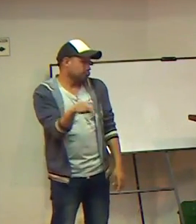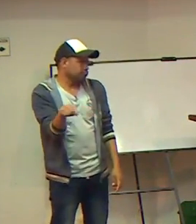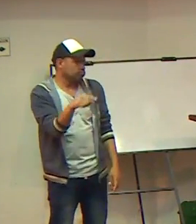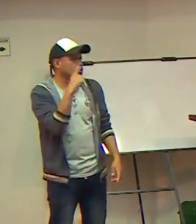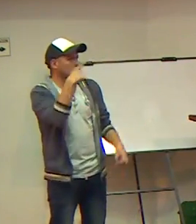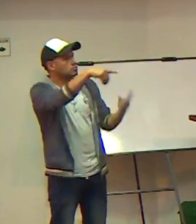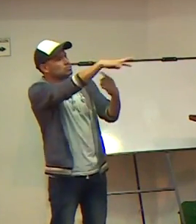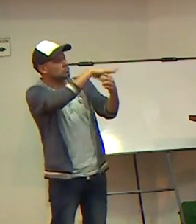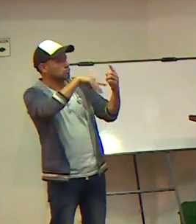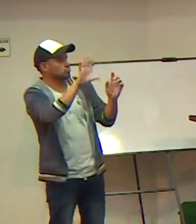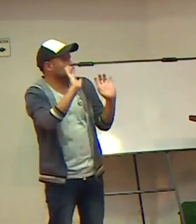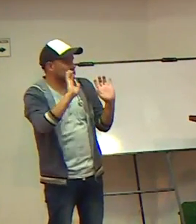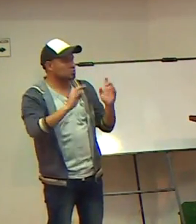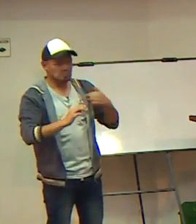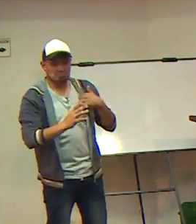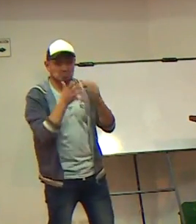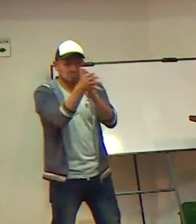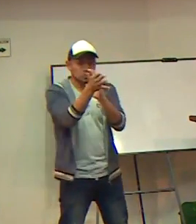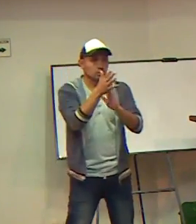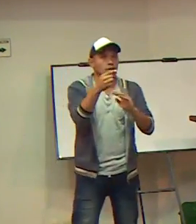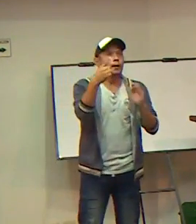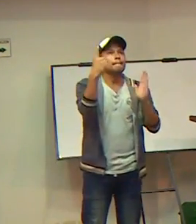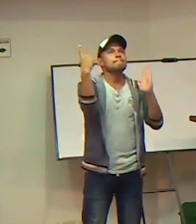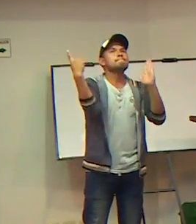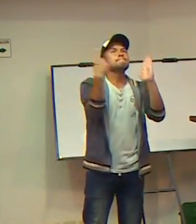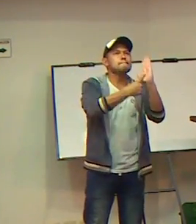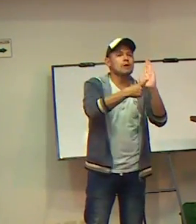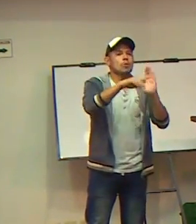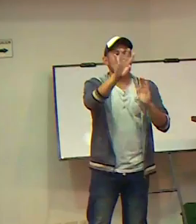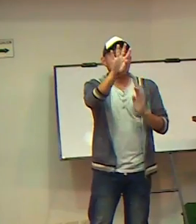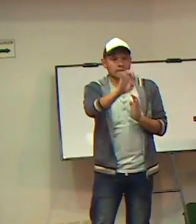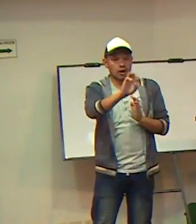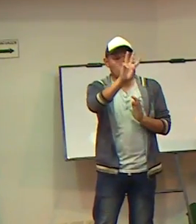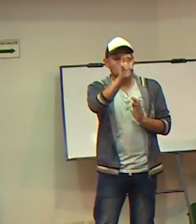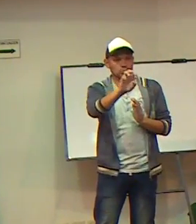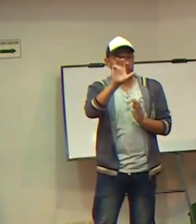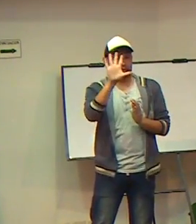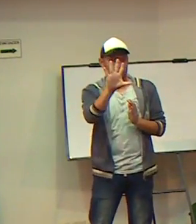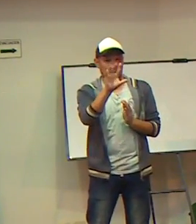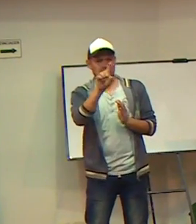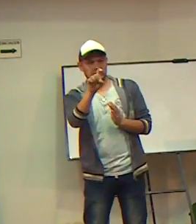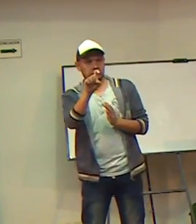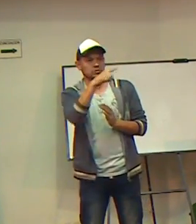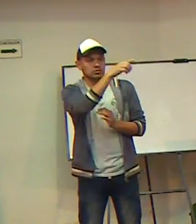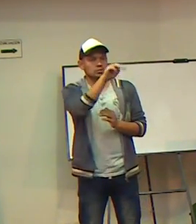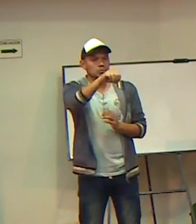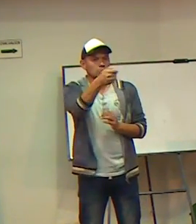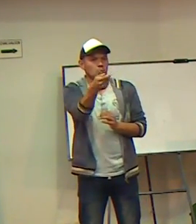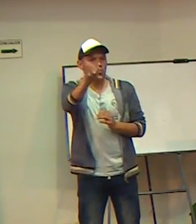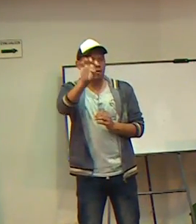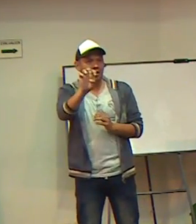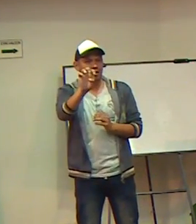algunas situaciones pues ahí se manejan. Entonces les cuento, por ejemplo, en